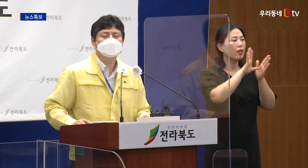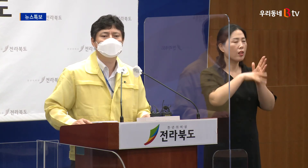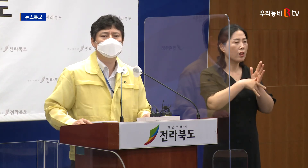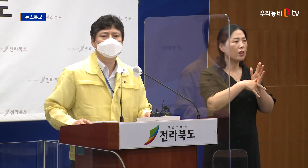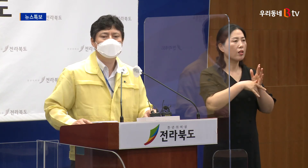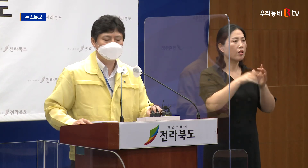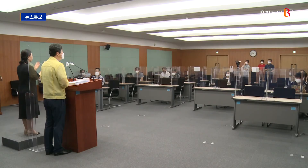줍니다